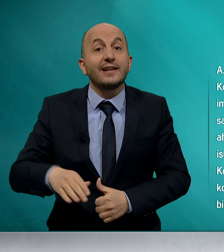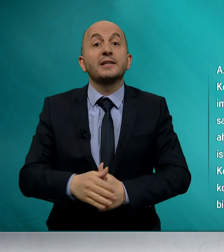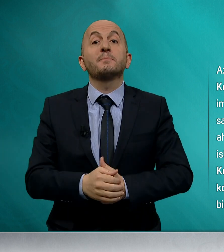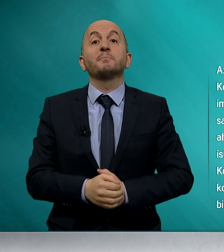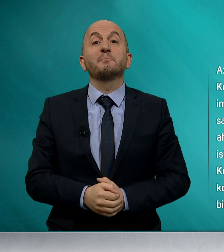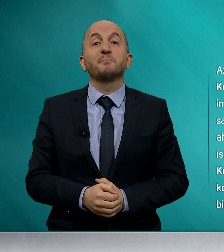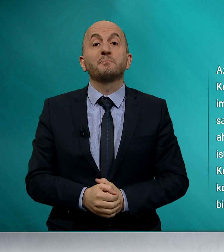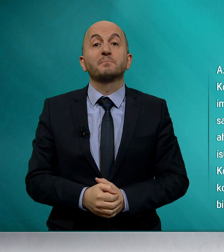isteyelim.